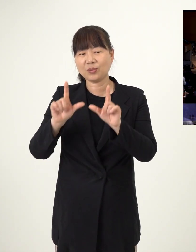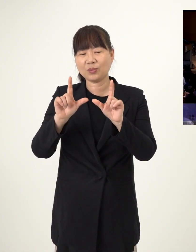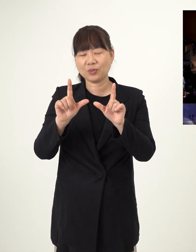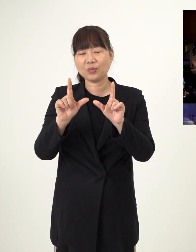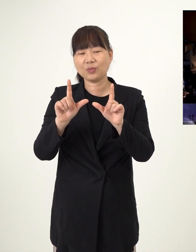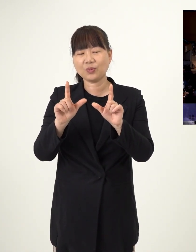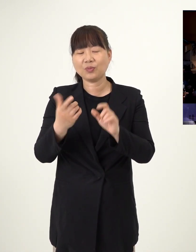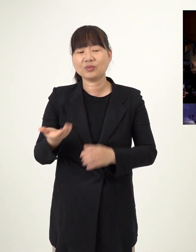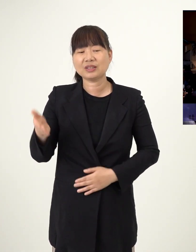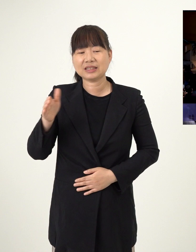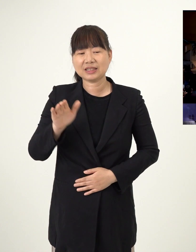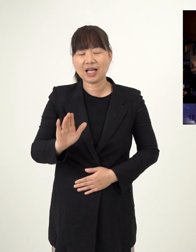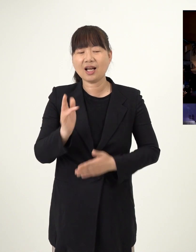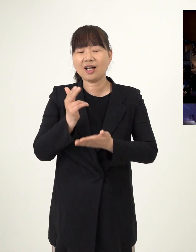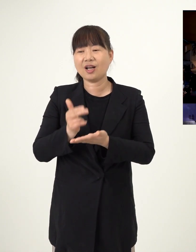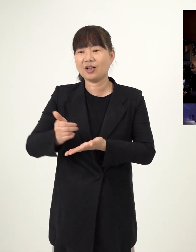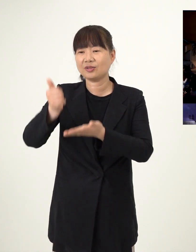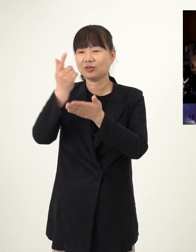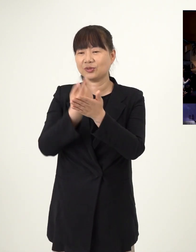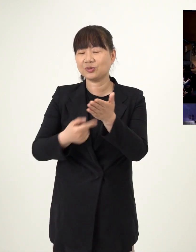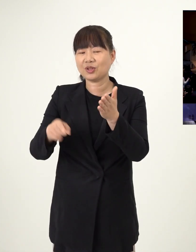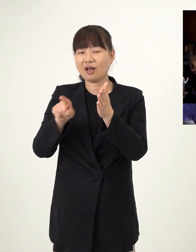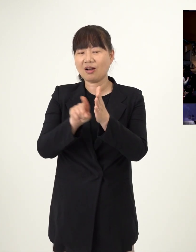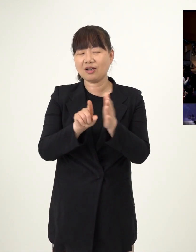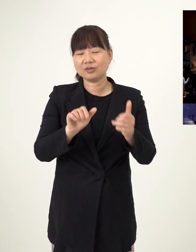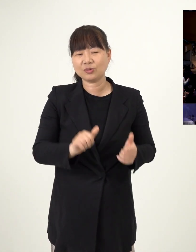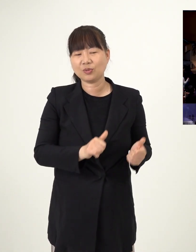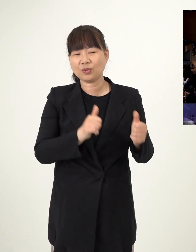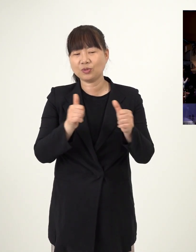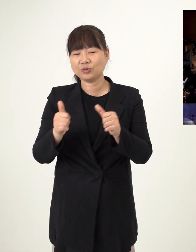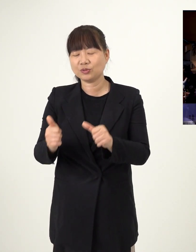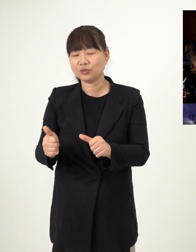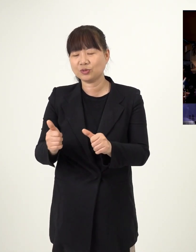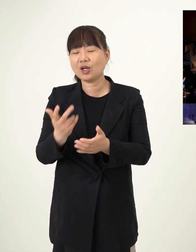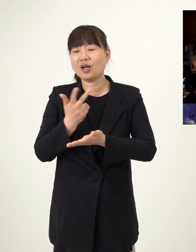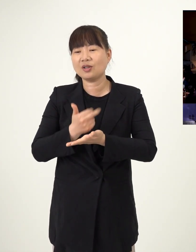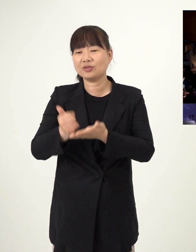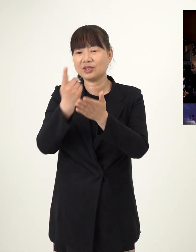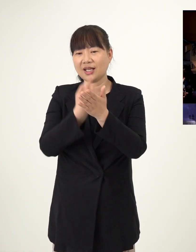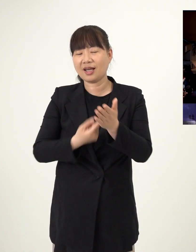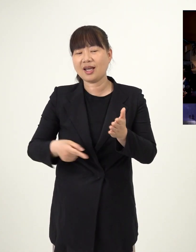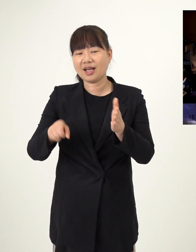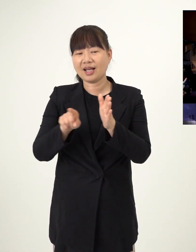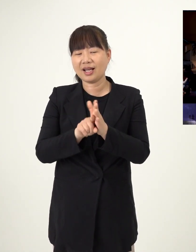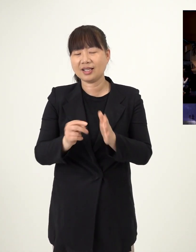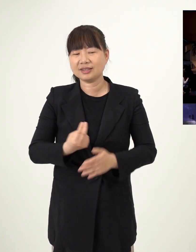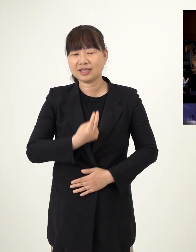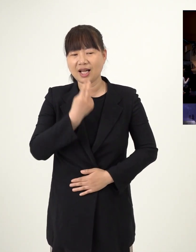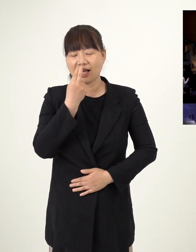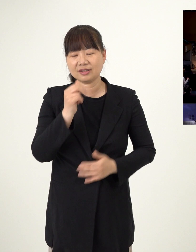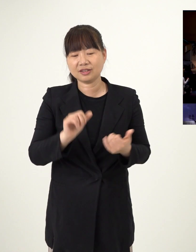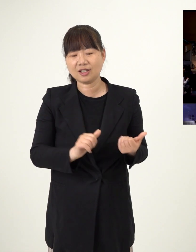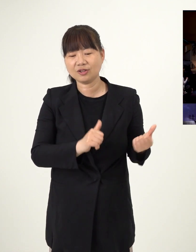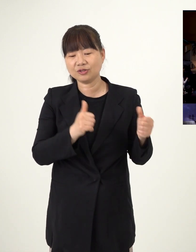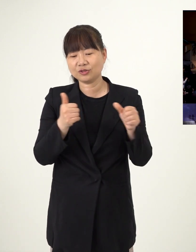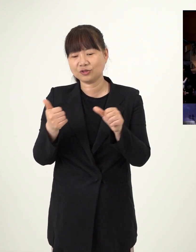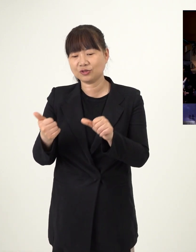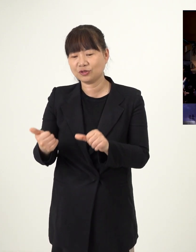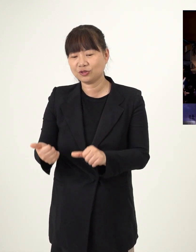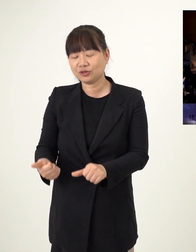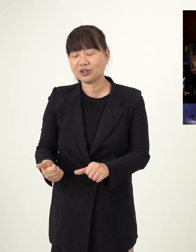살아도 주를 위해, 죽어도 주를 위해,